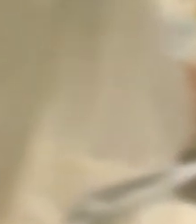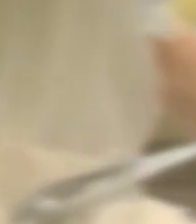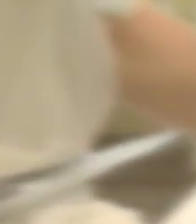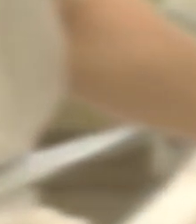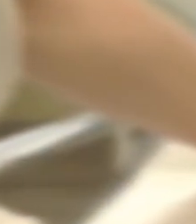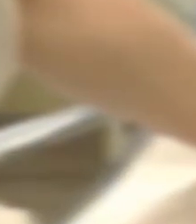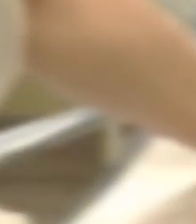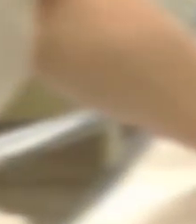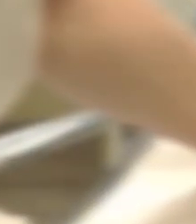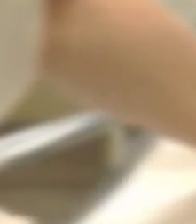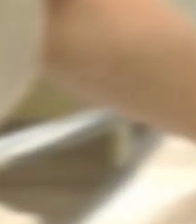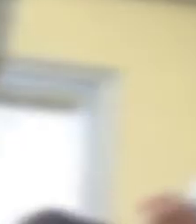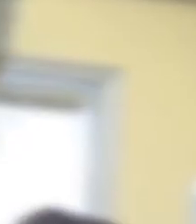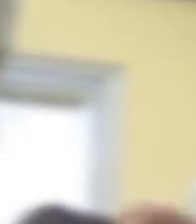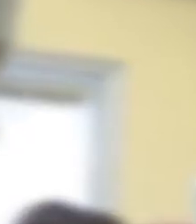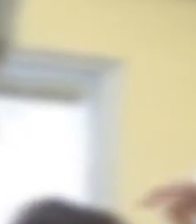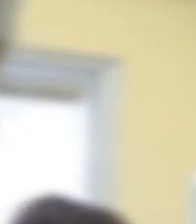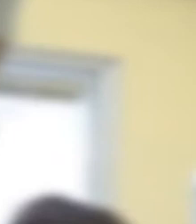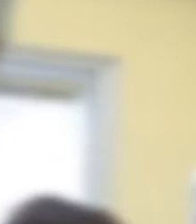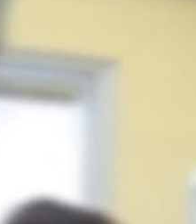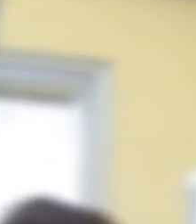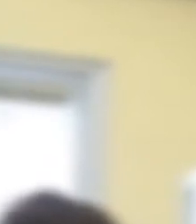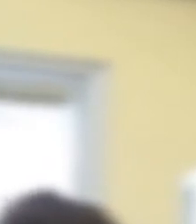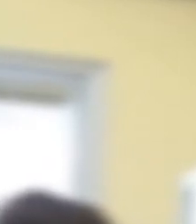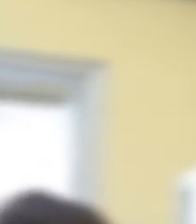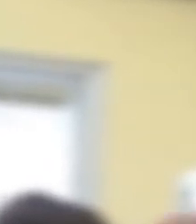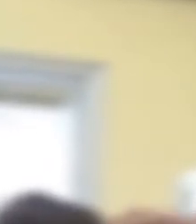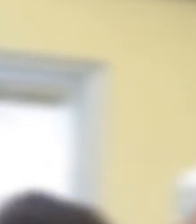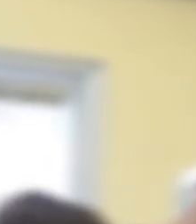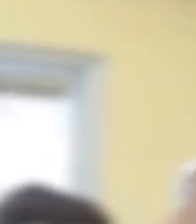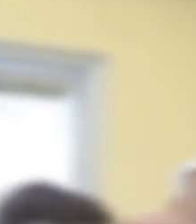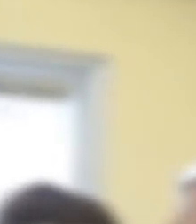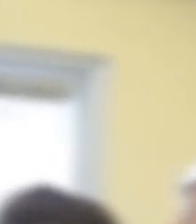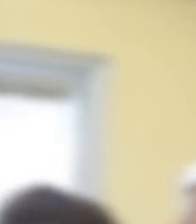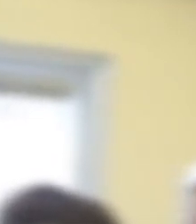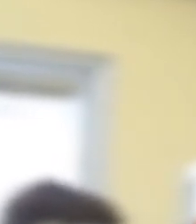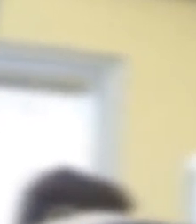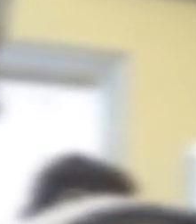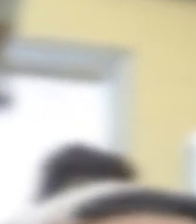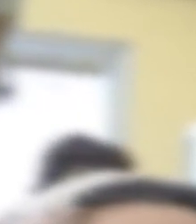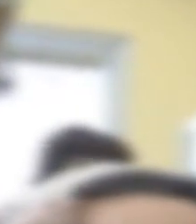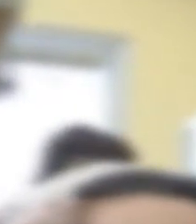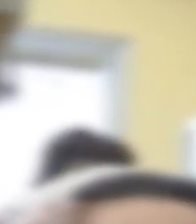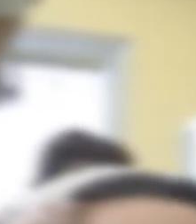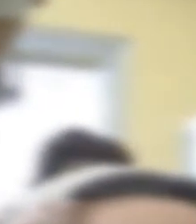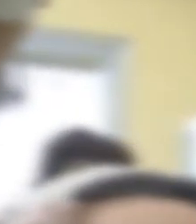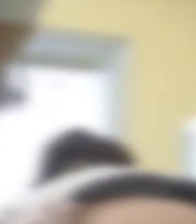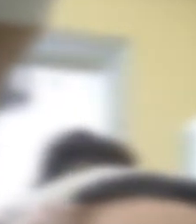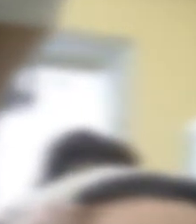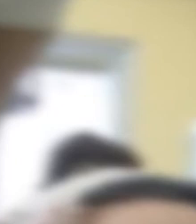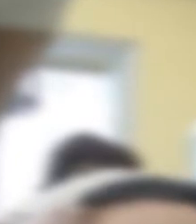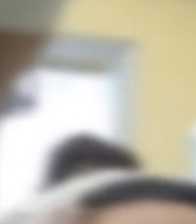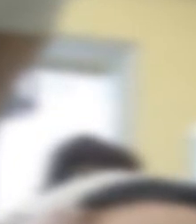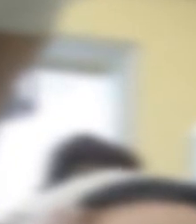Comitato Tecnico Scientifico, il Veneto avrà un piano sanitario ad hoc per prepararsi a qualsiasi evenienza. Se infatti al momento non è possibile prevedere